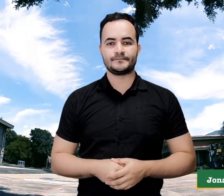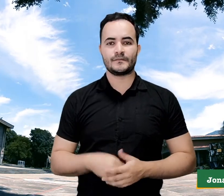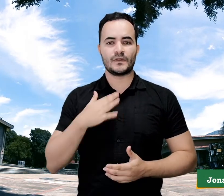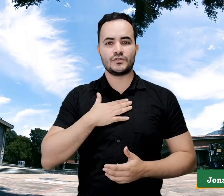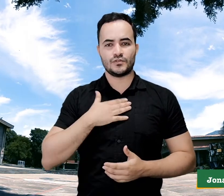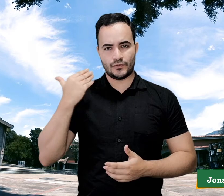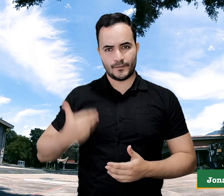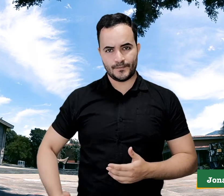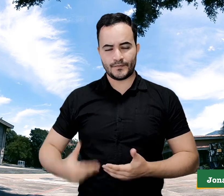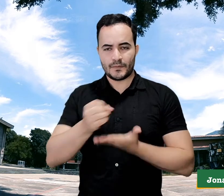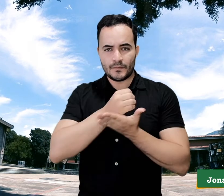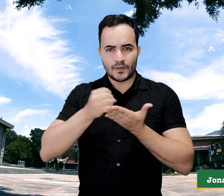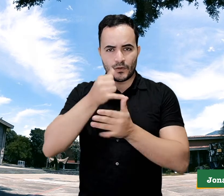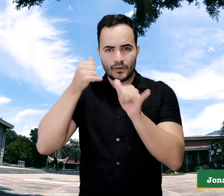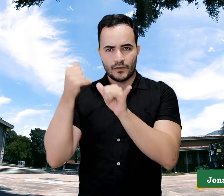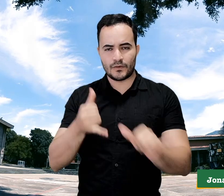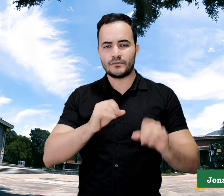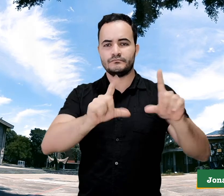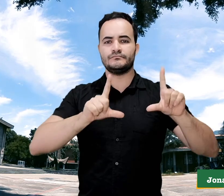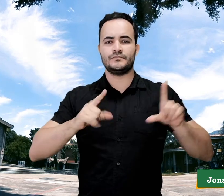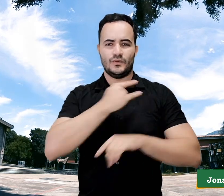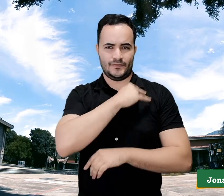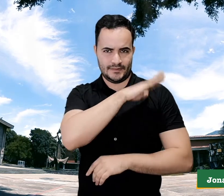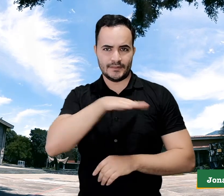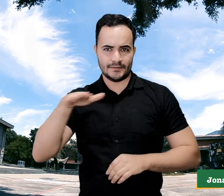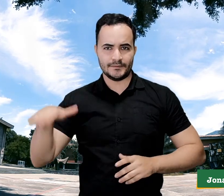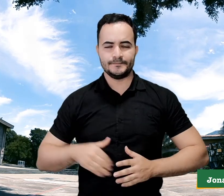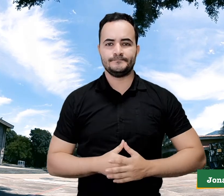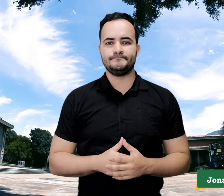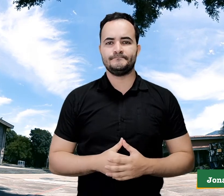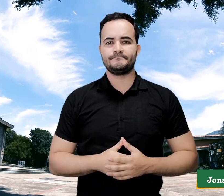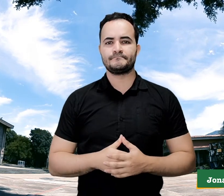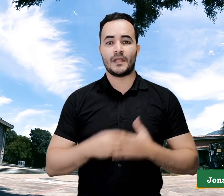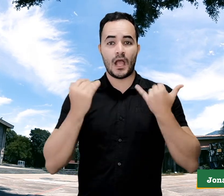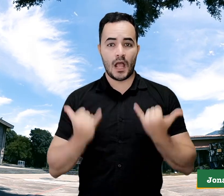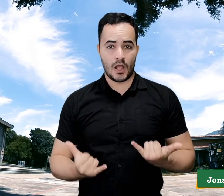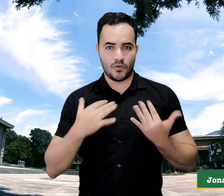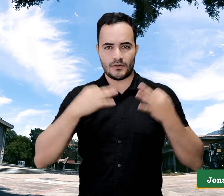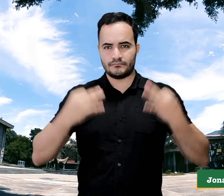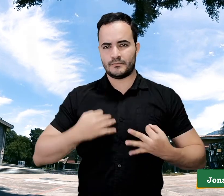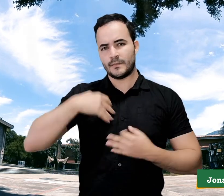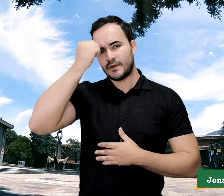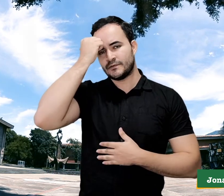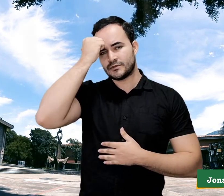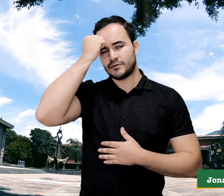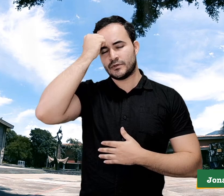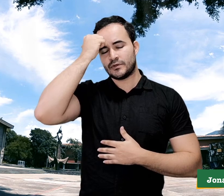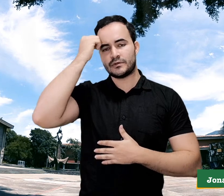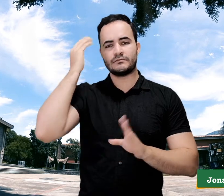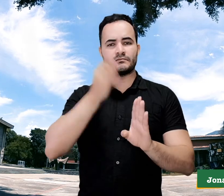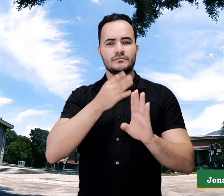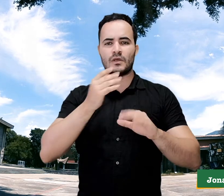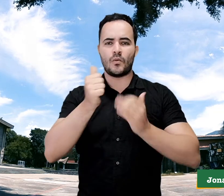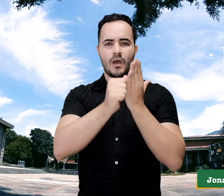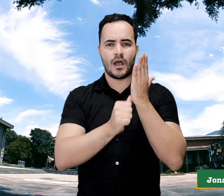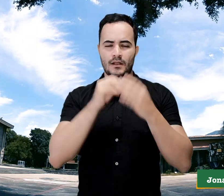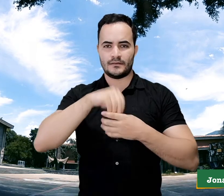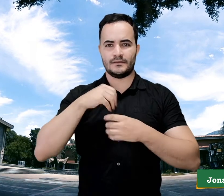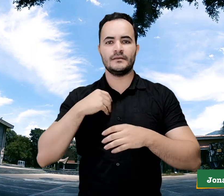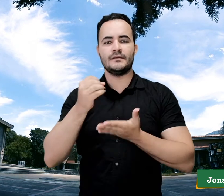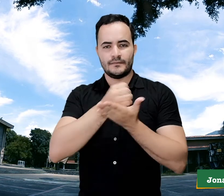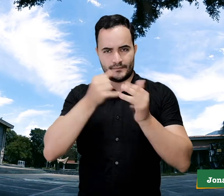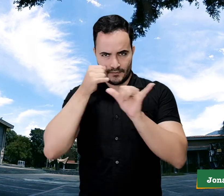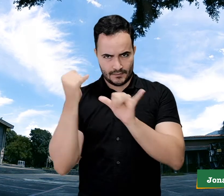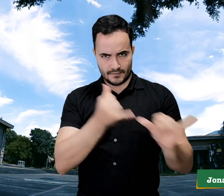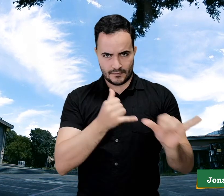Soy bioingeniero egresado de la Universidad de Antioquia. Actualmente soy profesor del programa de bioingeniería